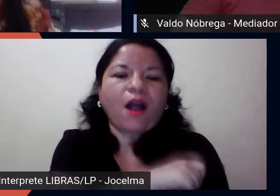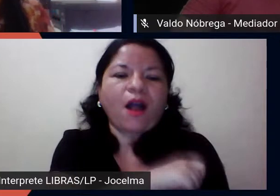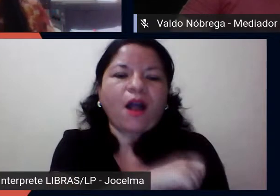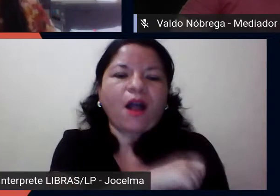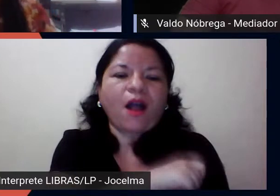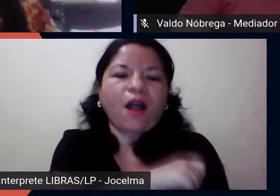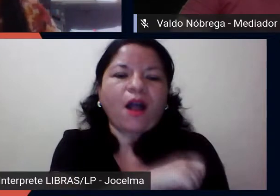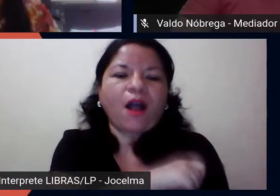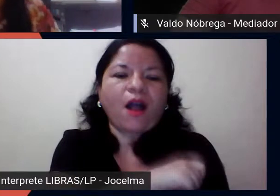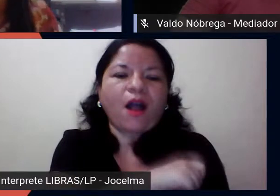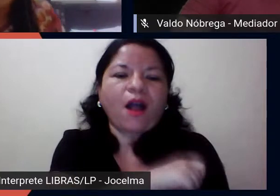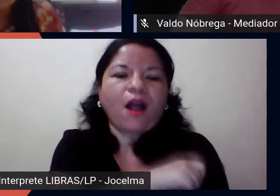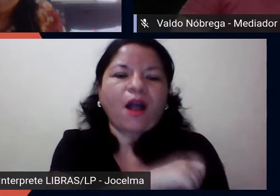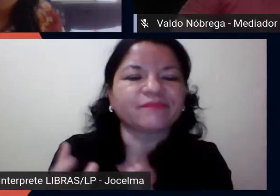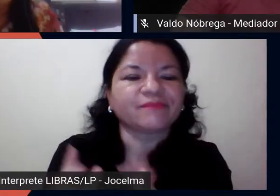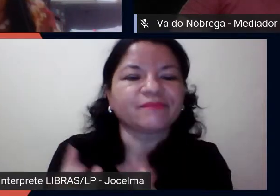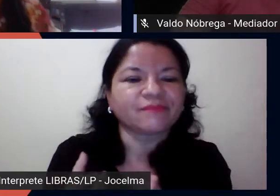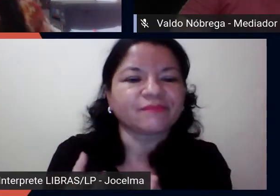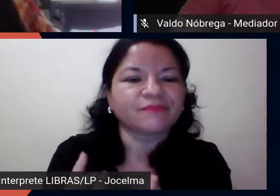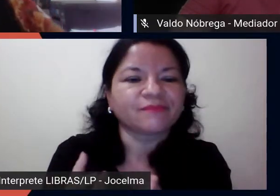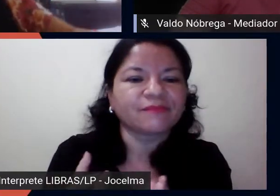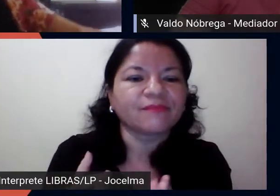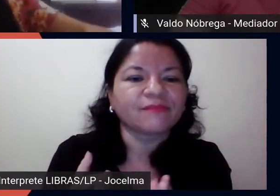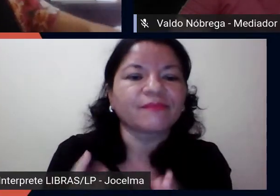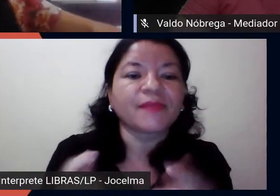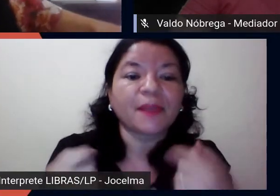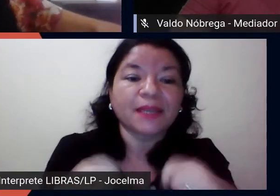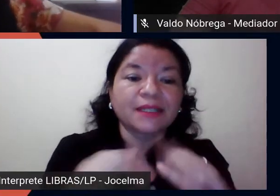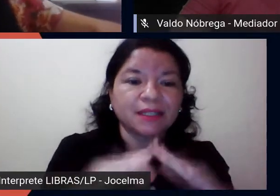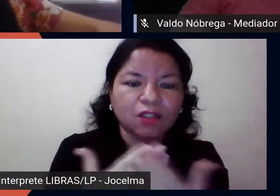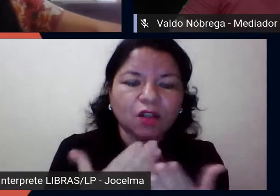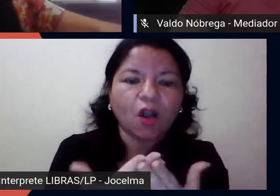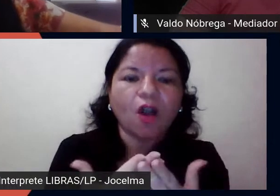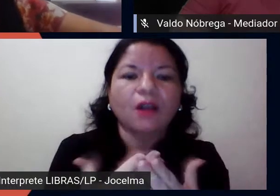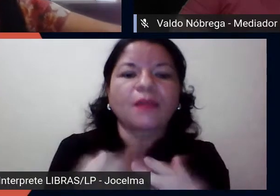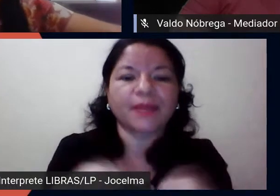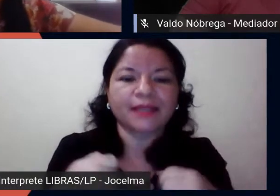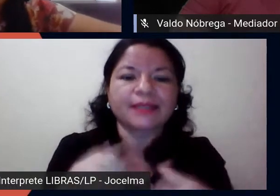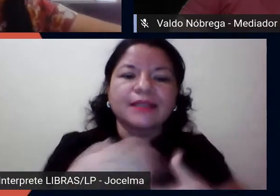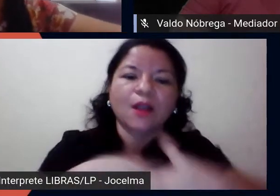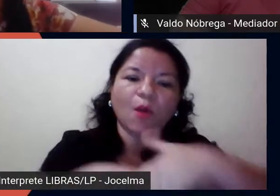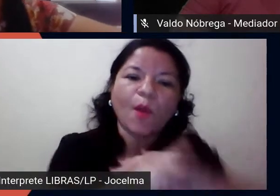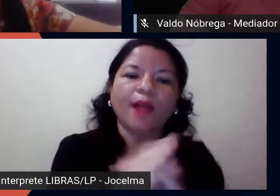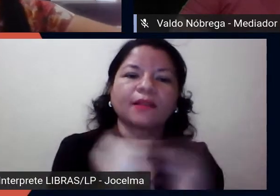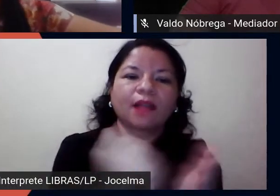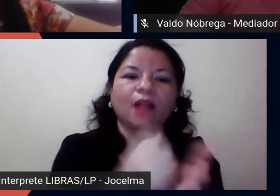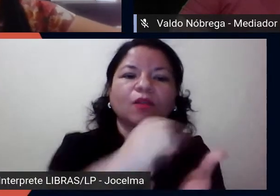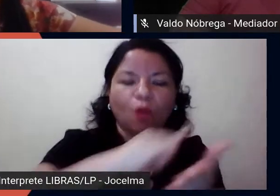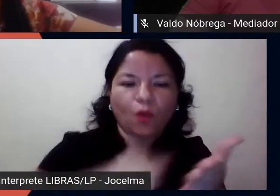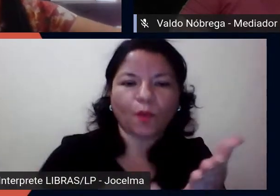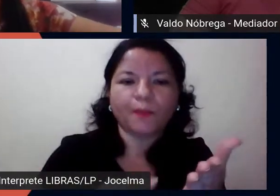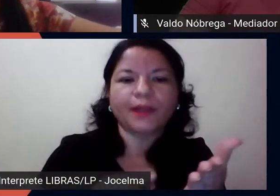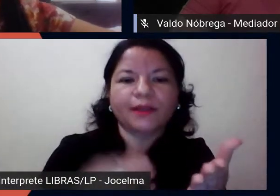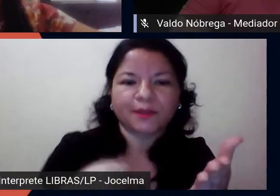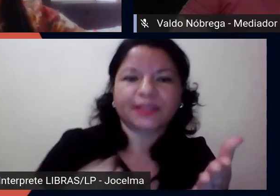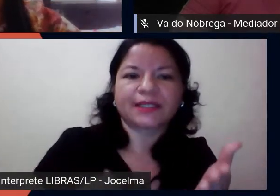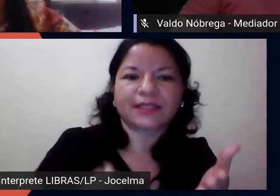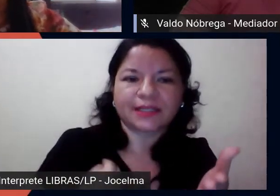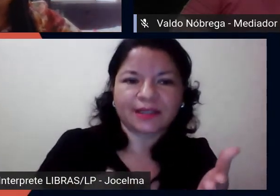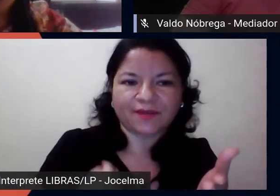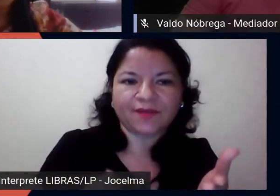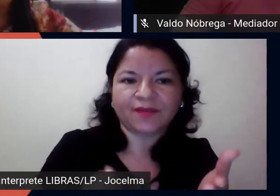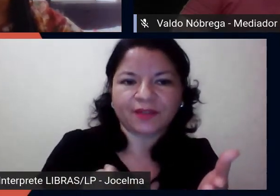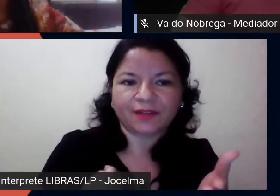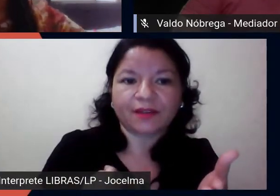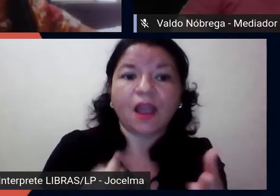né, esse documento que uniformiza, eh, ele surge partindo das leis mesmo de de educação. E essa proposta